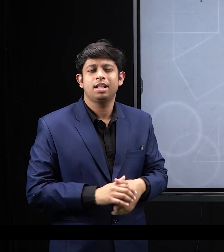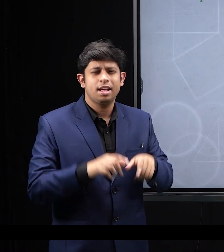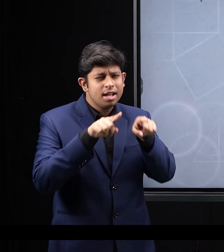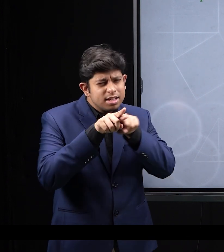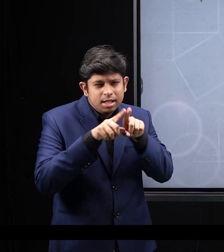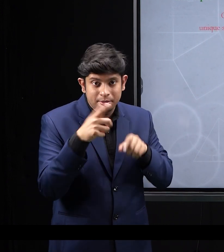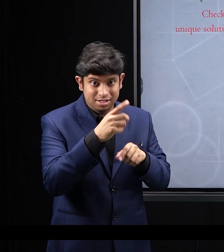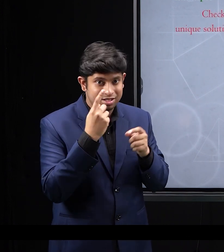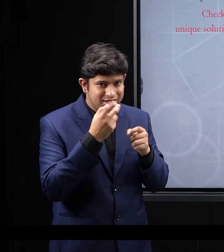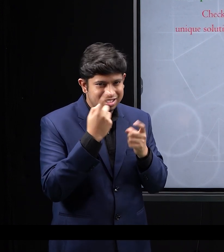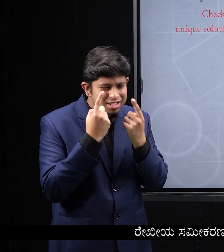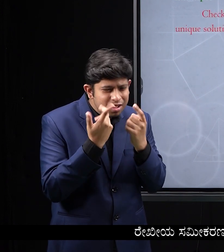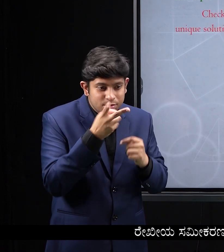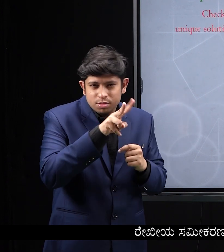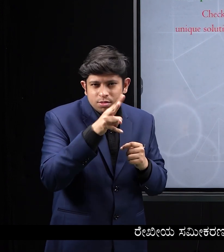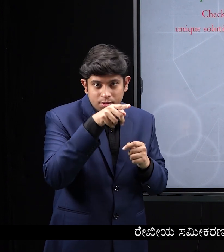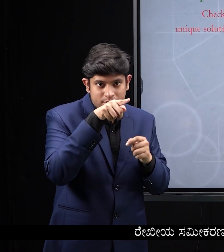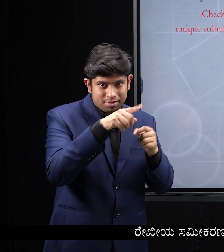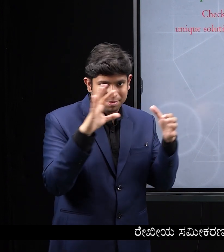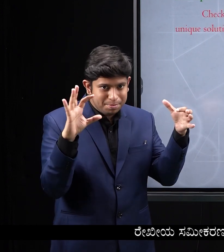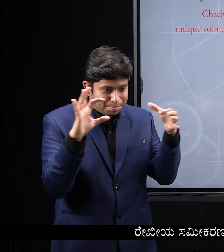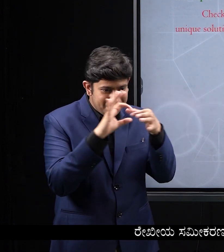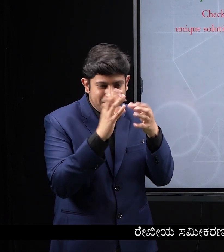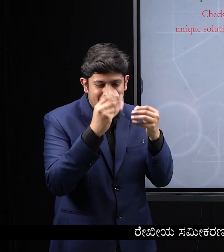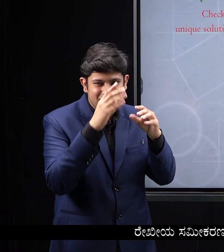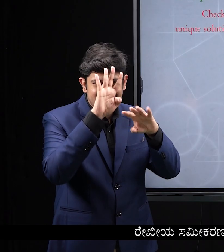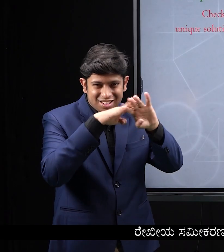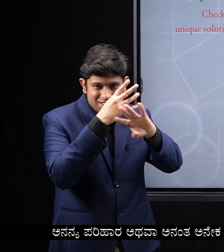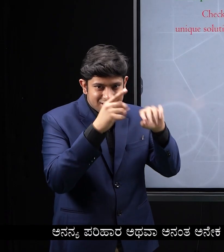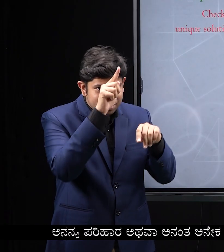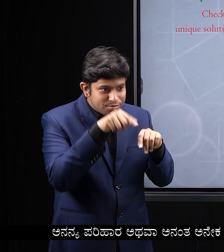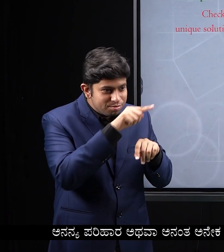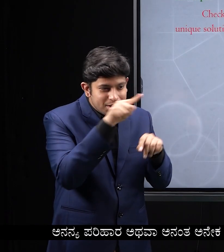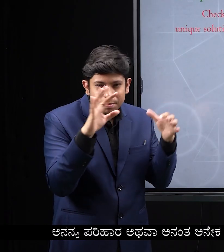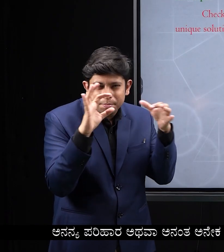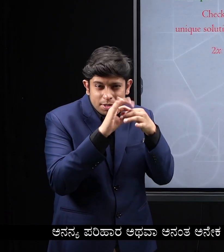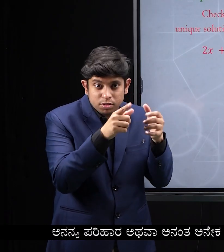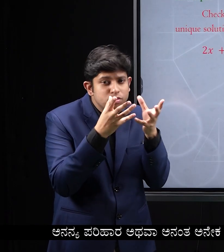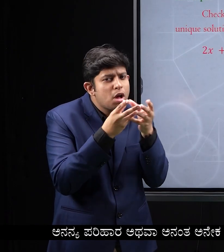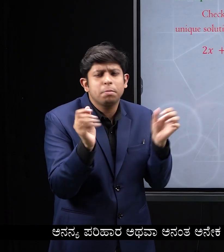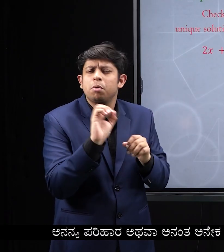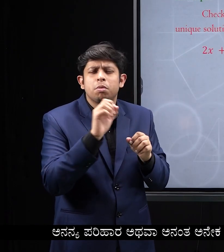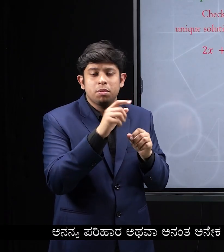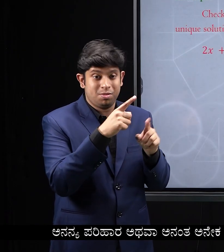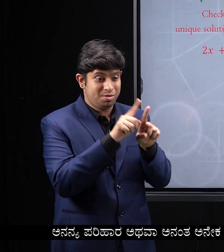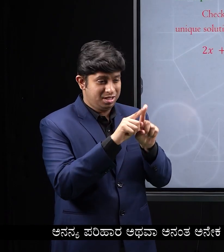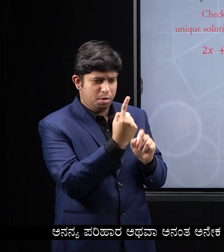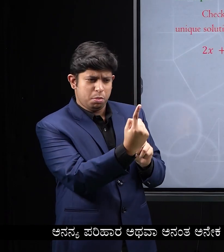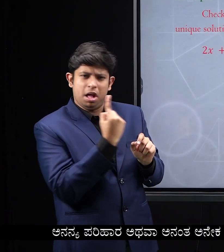ಉದಾಹರಣೆ 2. ರೇಖೀಯ ಸಮೀಕರಣಗಳ ಜೋಡಿಯು ಯಾವುದೇ ಪರಿಹಾರ ಅನನ್ಯ ಪರಿಹಾರ ಅಥವಾ ಅನಂತ ಅನೇಕ ಪರಿಹಾರಗಳನ್ನು